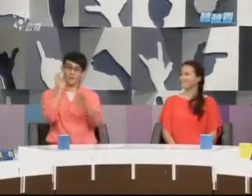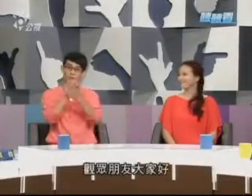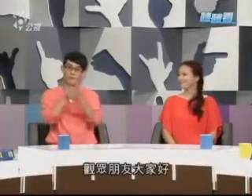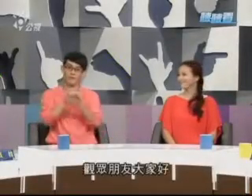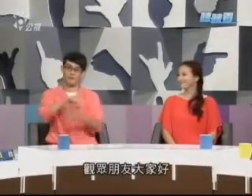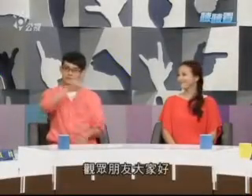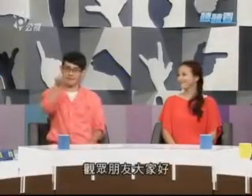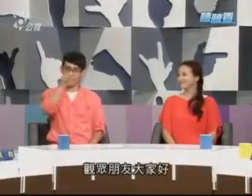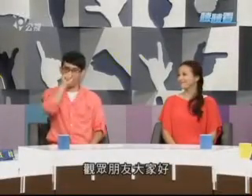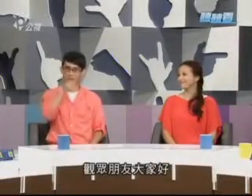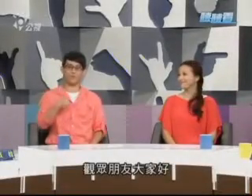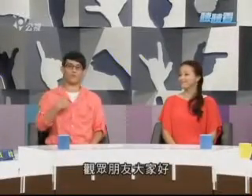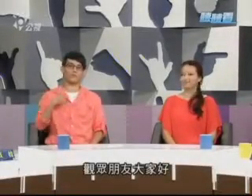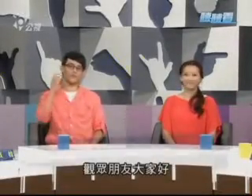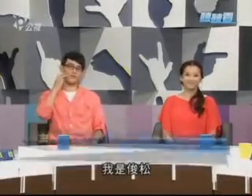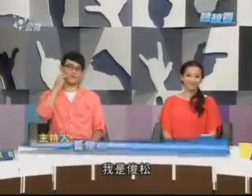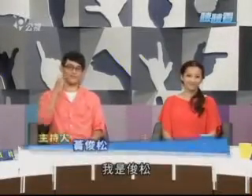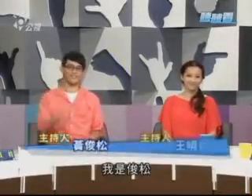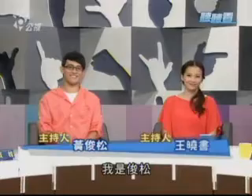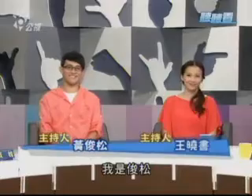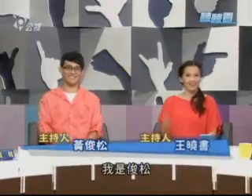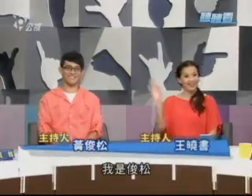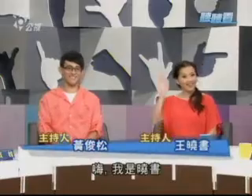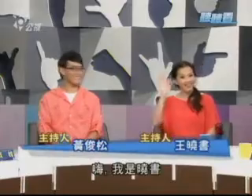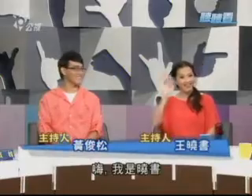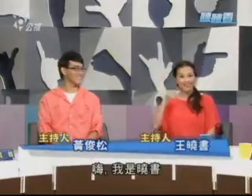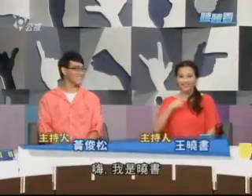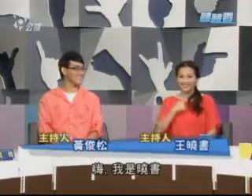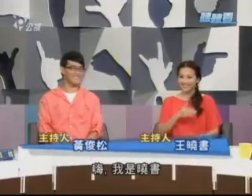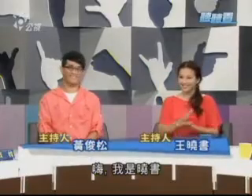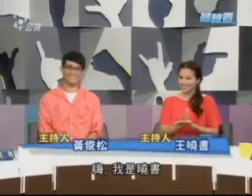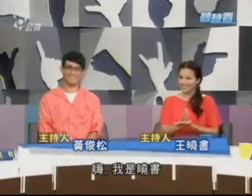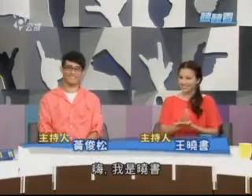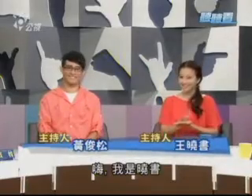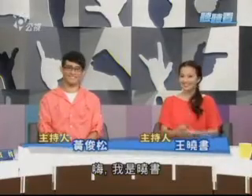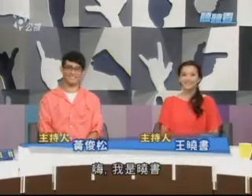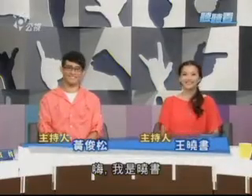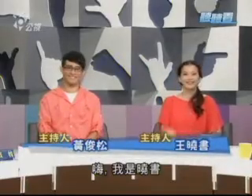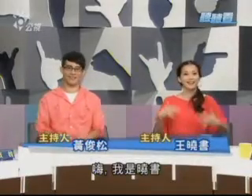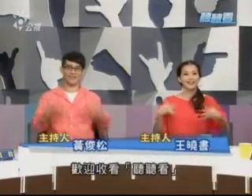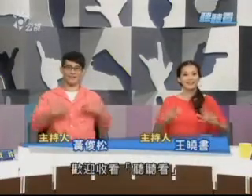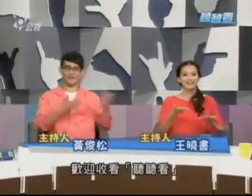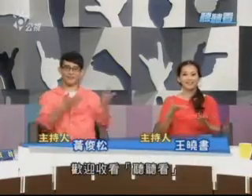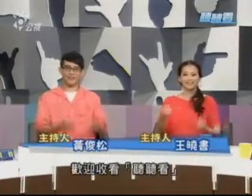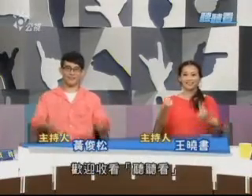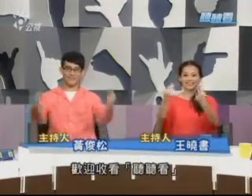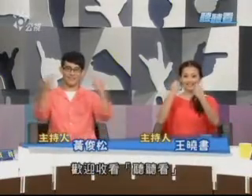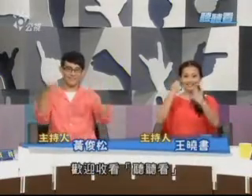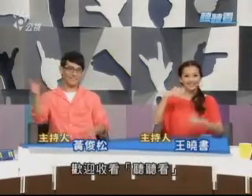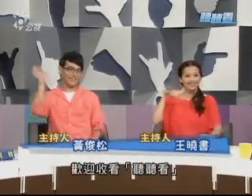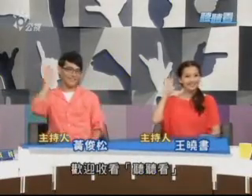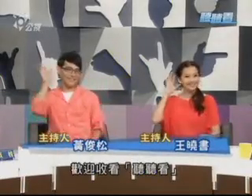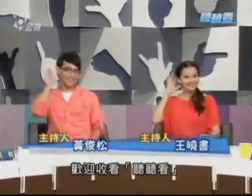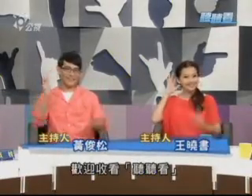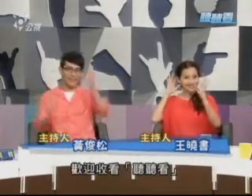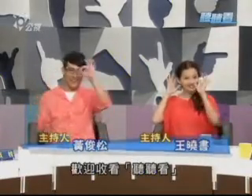观众朋友，大家好，我是俊松。 嗨，我是小舒。 欢迎收看《听听